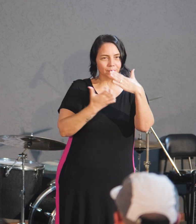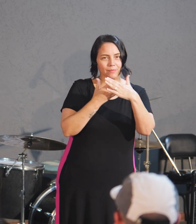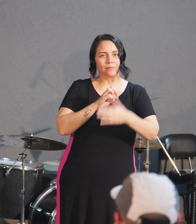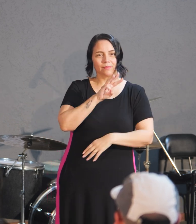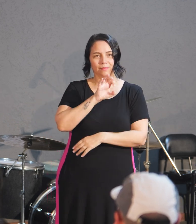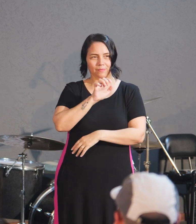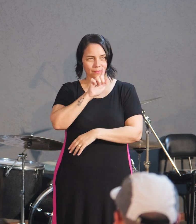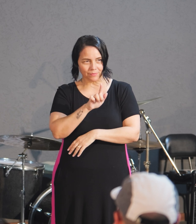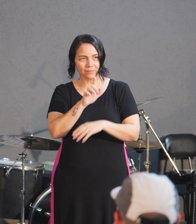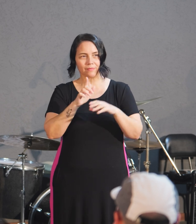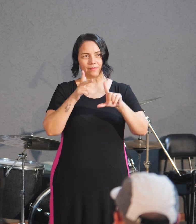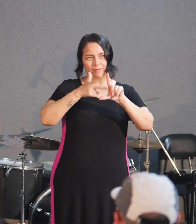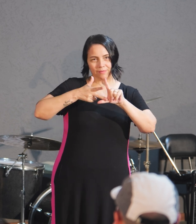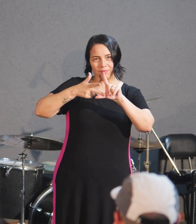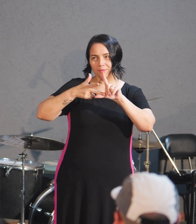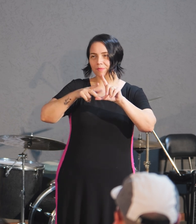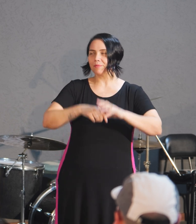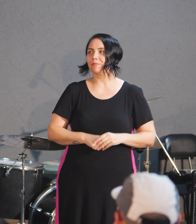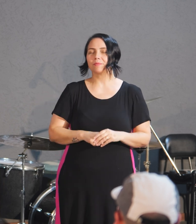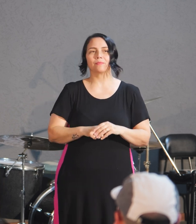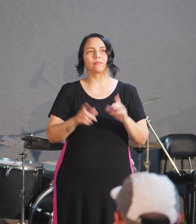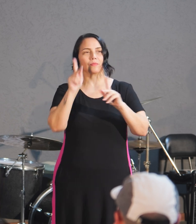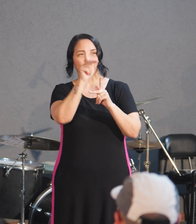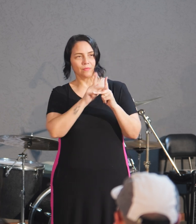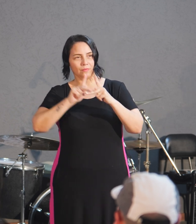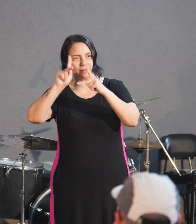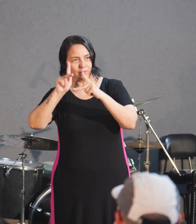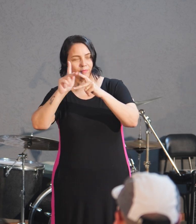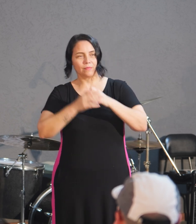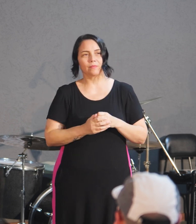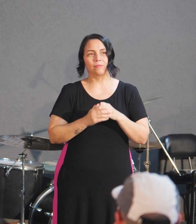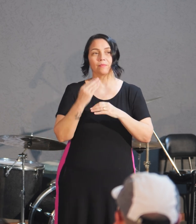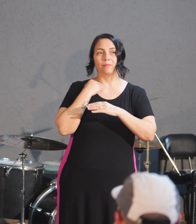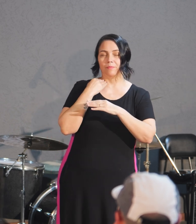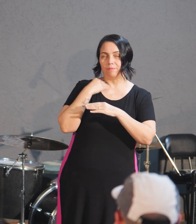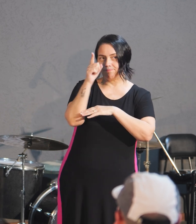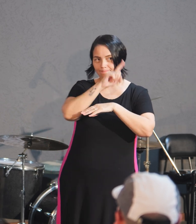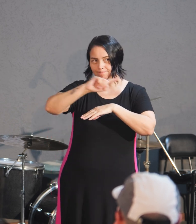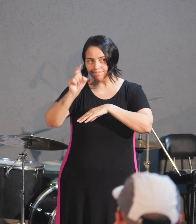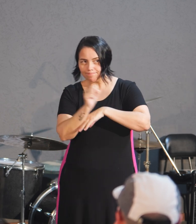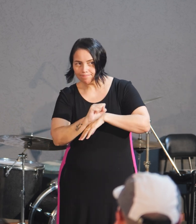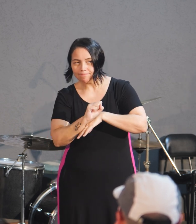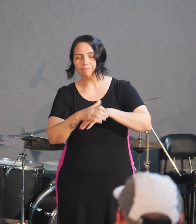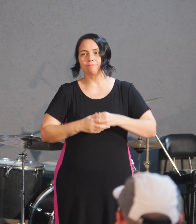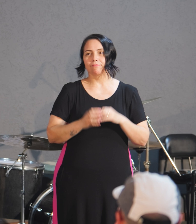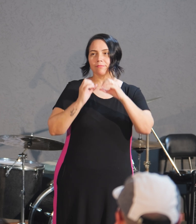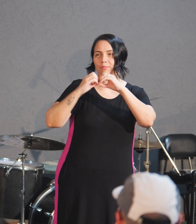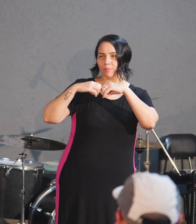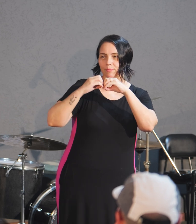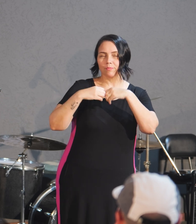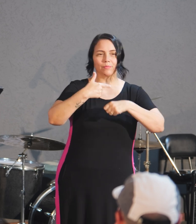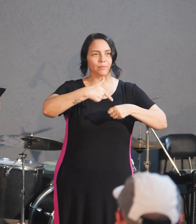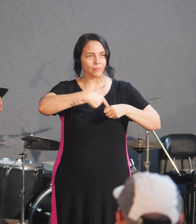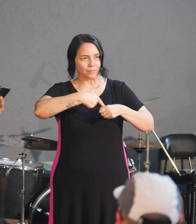VEG, Flexível, Grupo Coque, Sant Invest, Duas Rodas, Posto Mimi, Zanotti e